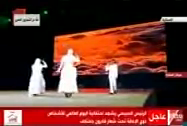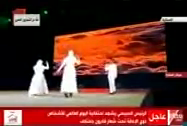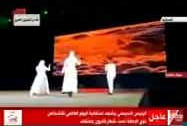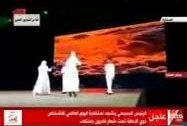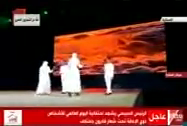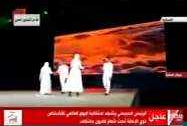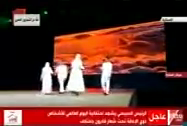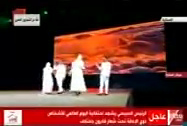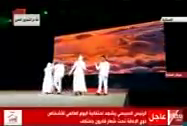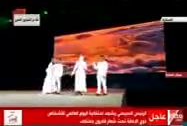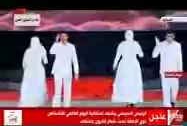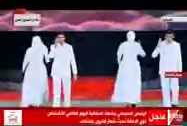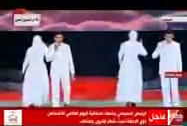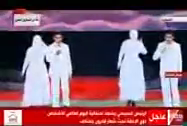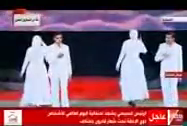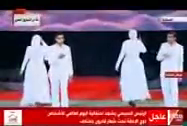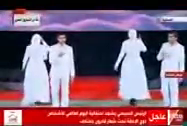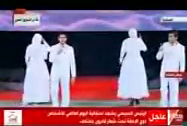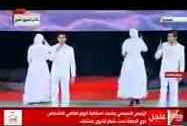الله يا رسول